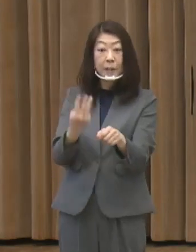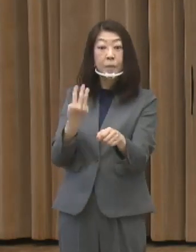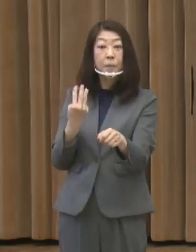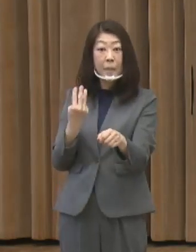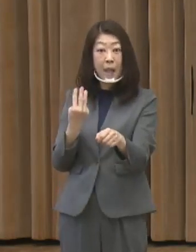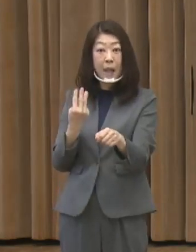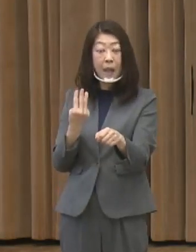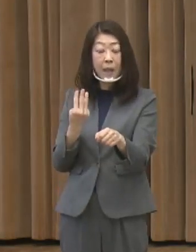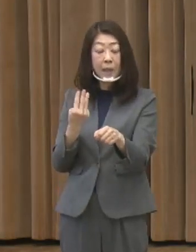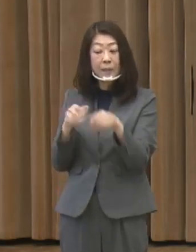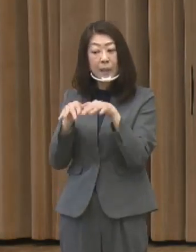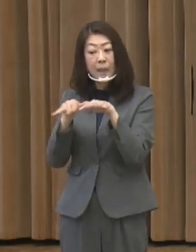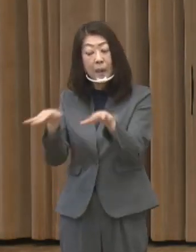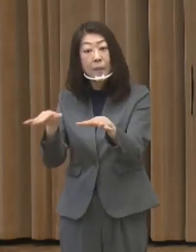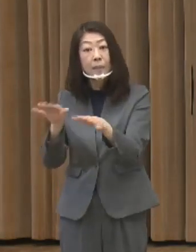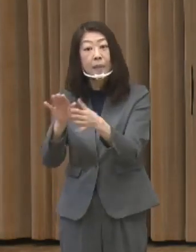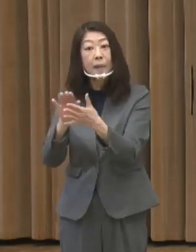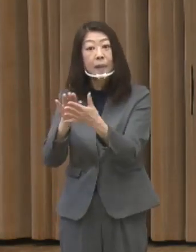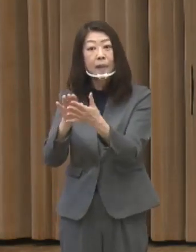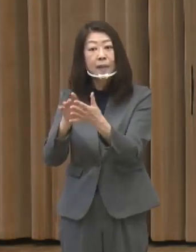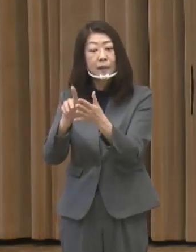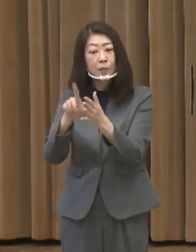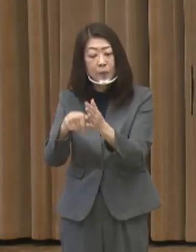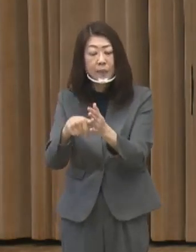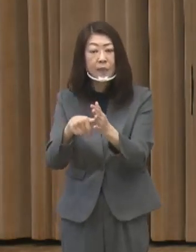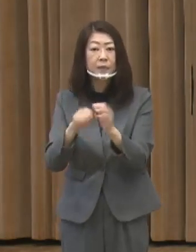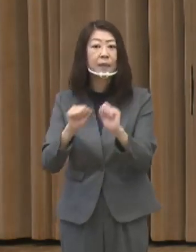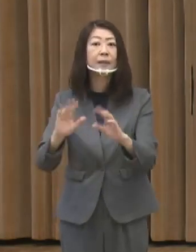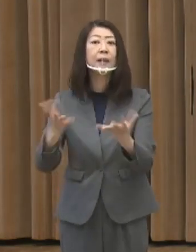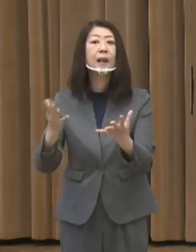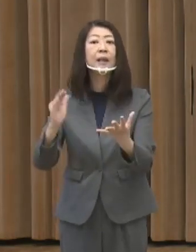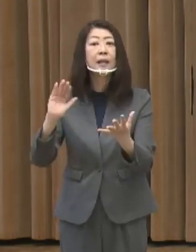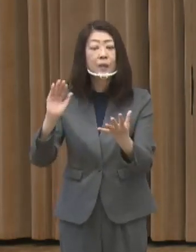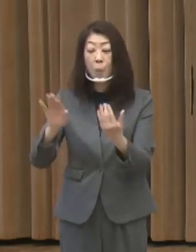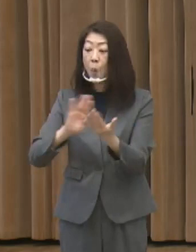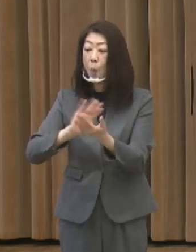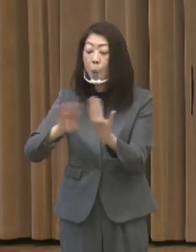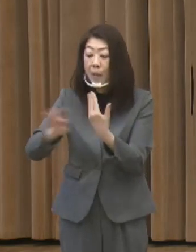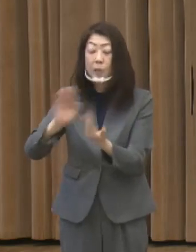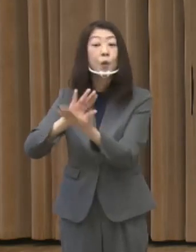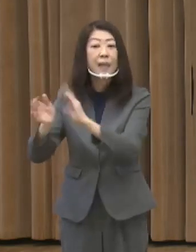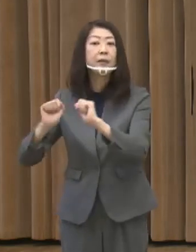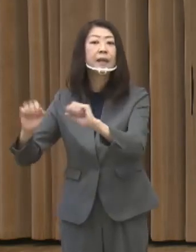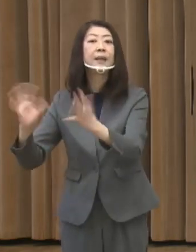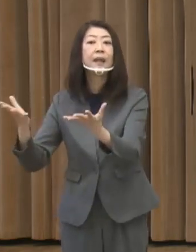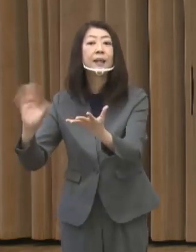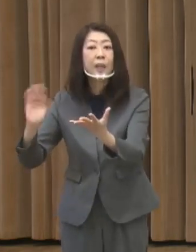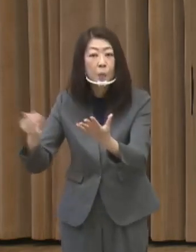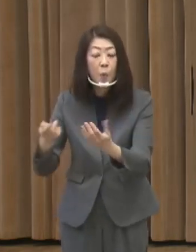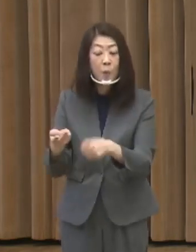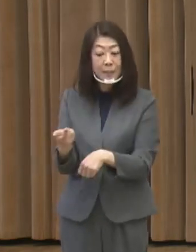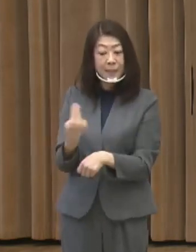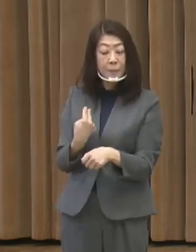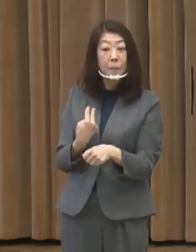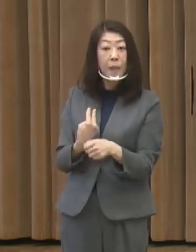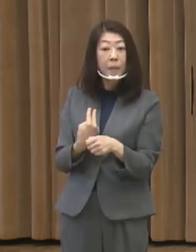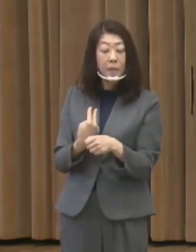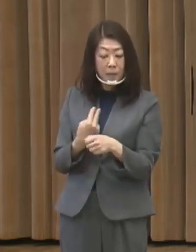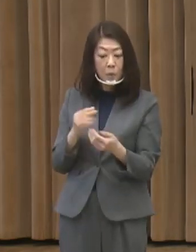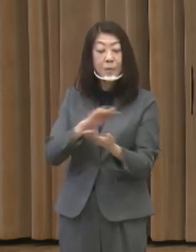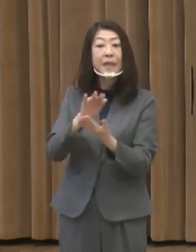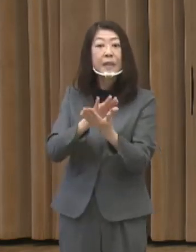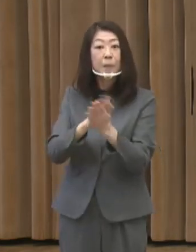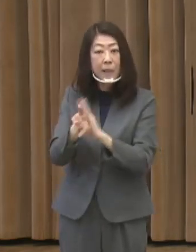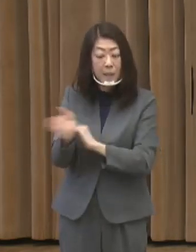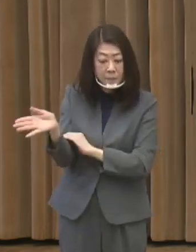流行っていた所見では残念ながら行えなかったんですが、埼玉県が要望して、ワクチン接種に、踏み切